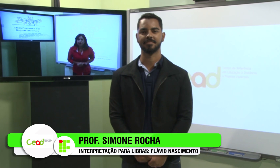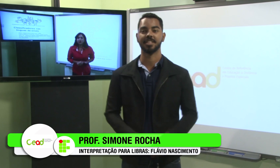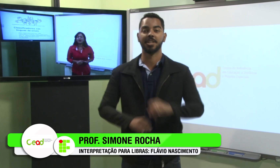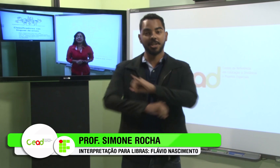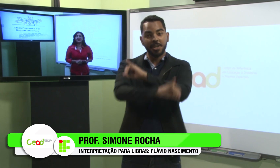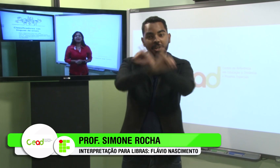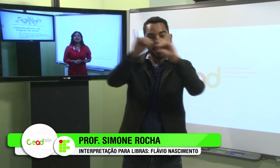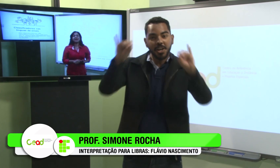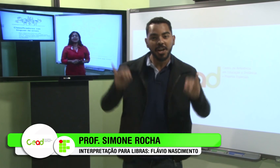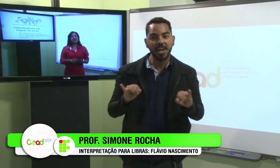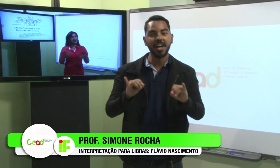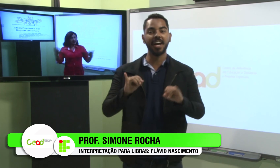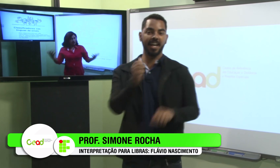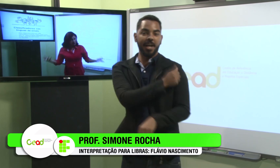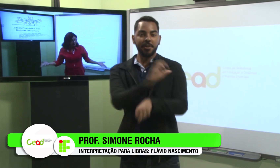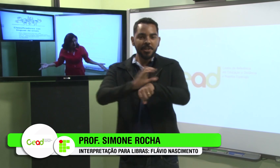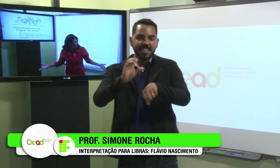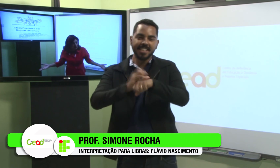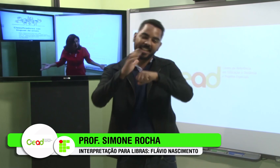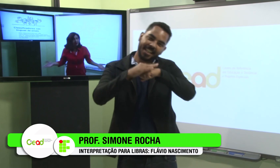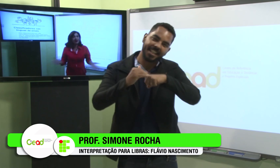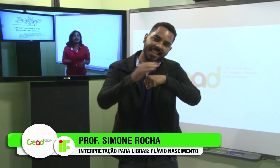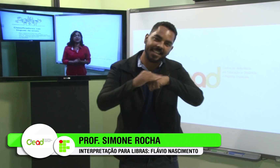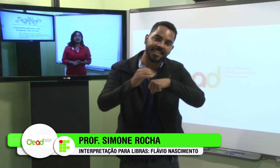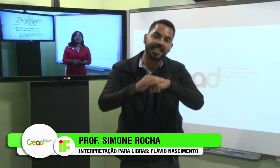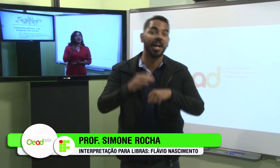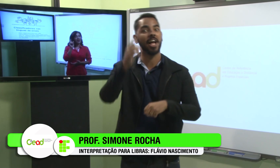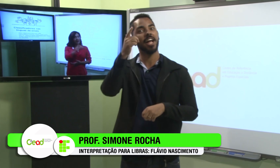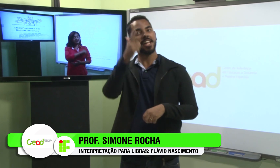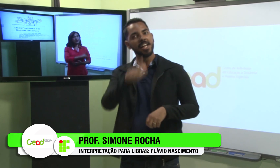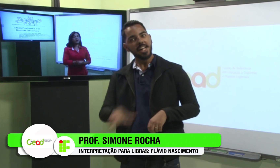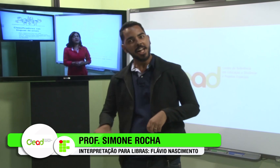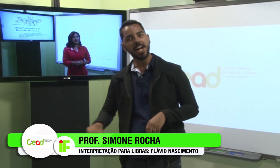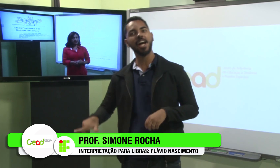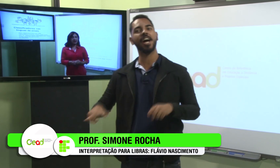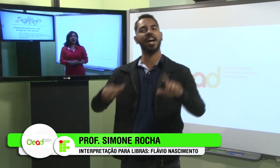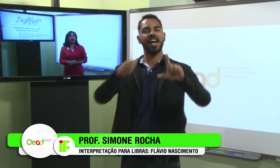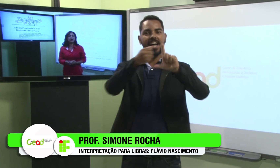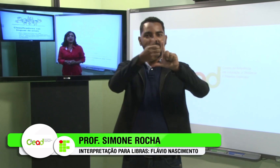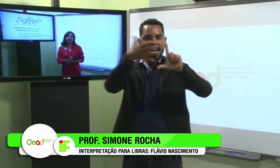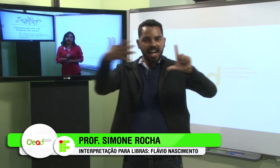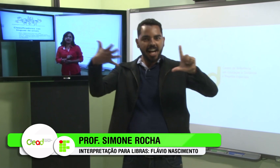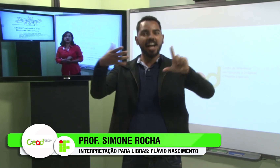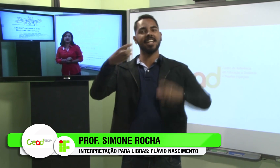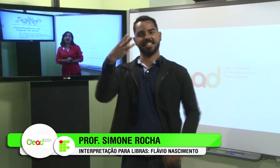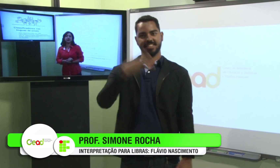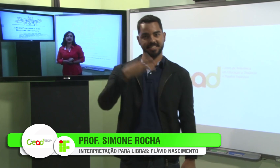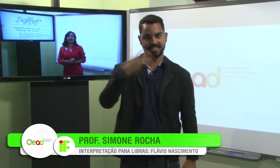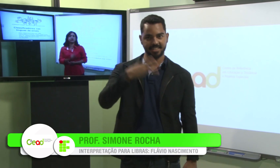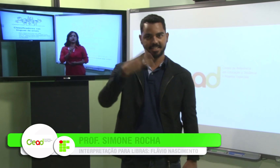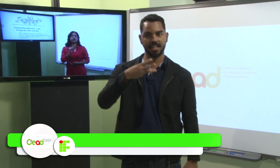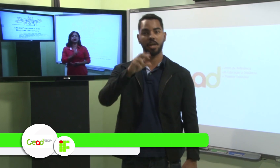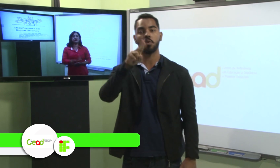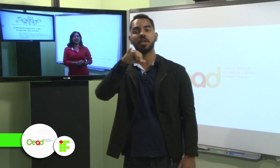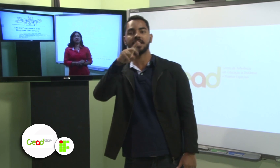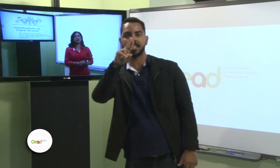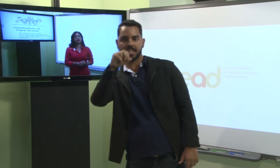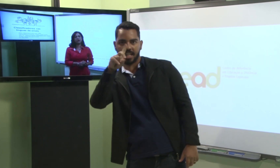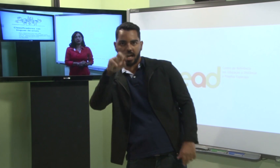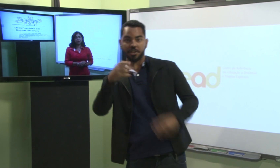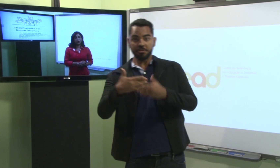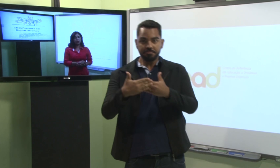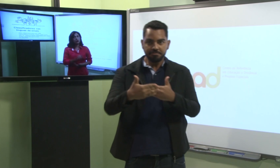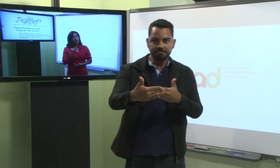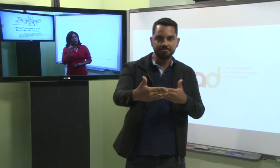Olá, meus queridos cursistas, estamos por aqui novamente. Esta é a nossa terceira aula e nessa unidade daremos continuidade aos